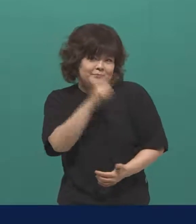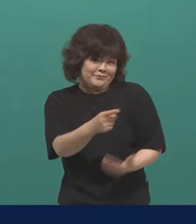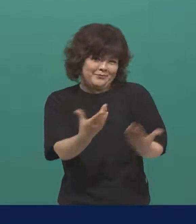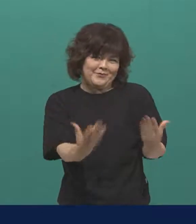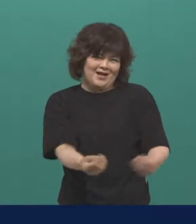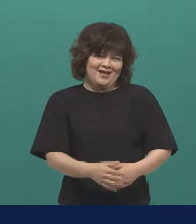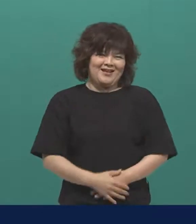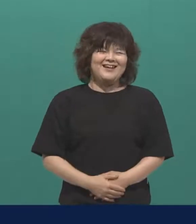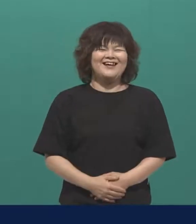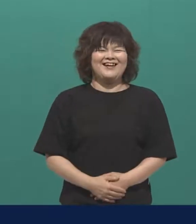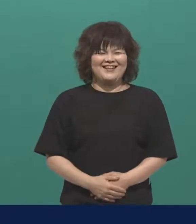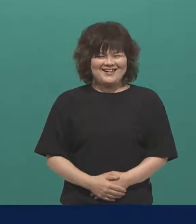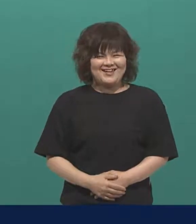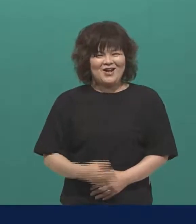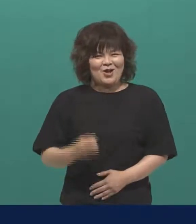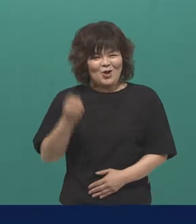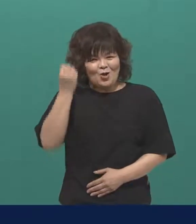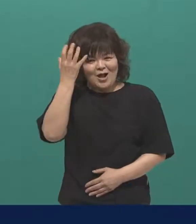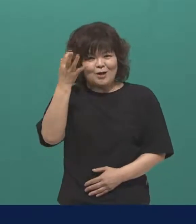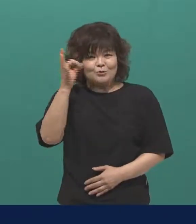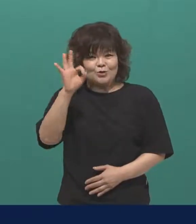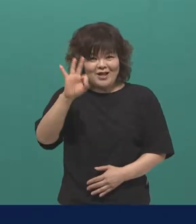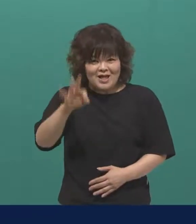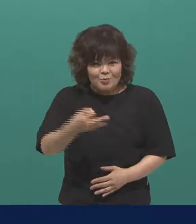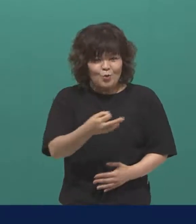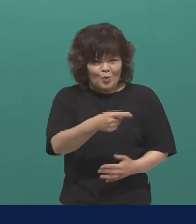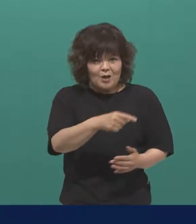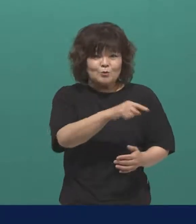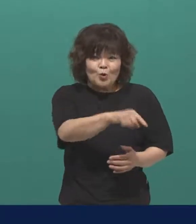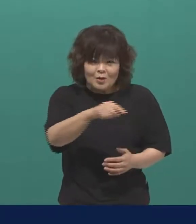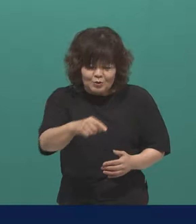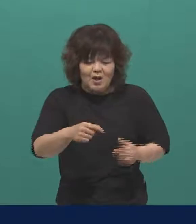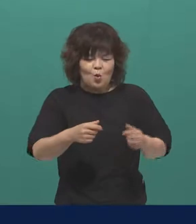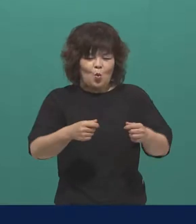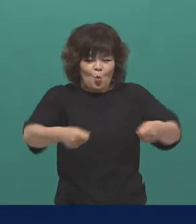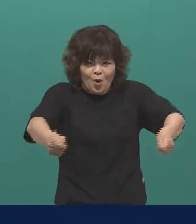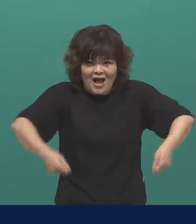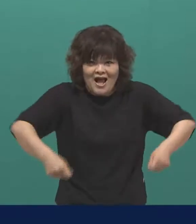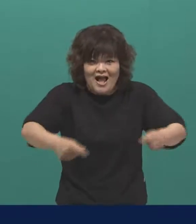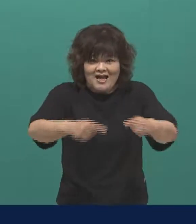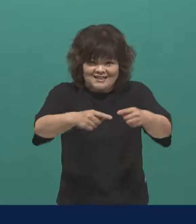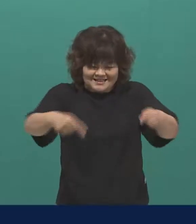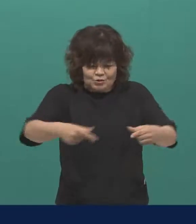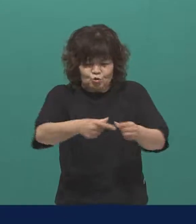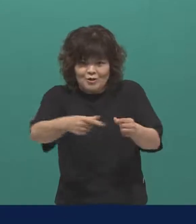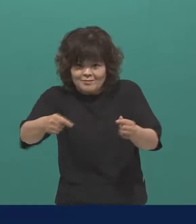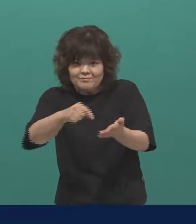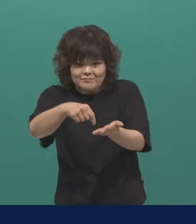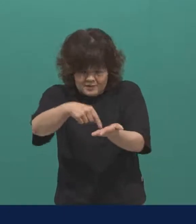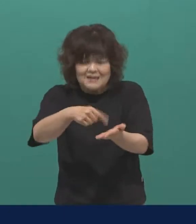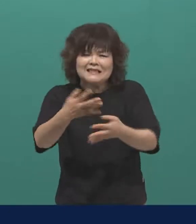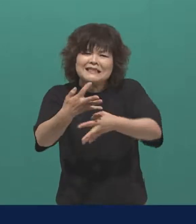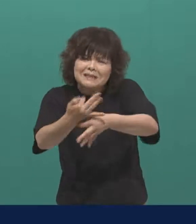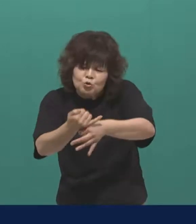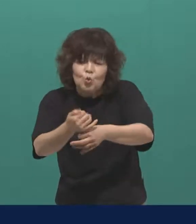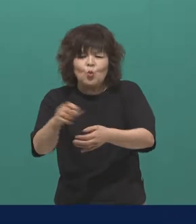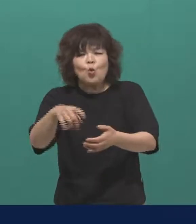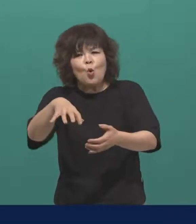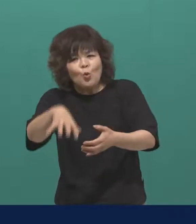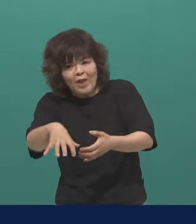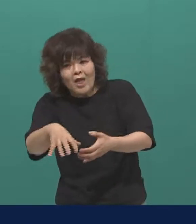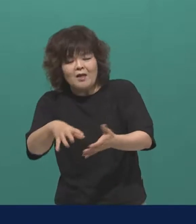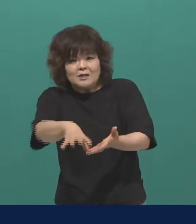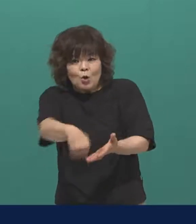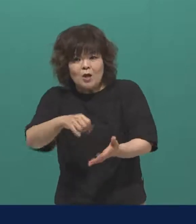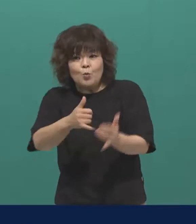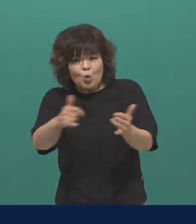物18点が見つかりました。忘れ物にはそれぞれに和紙の札が付けられていて、い